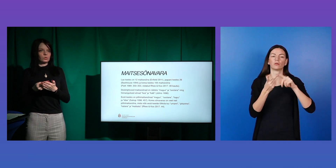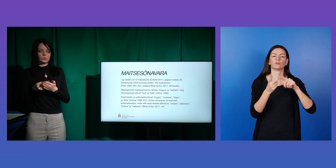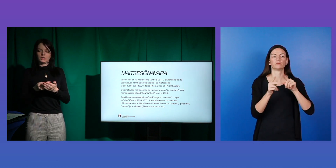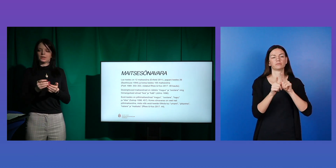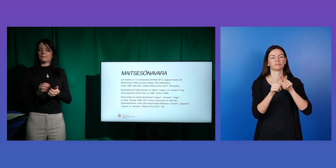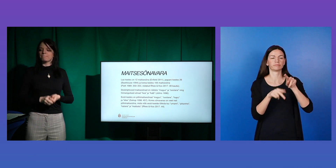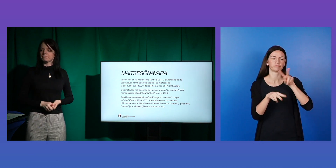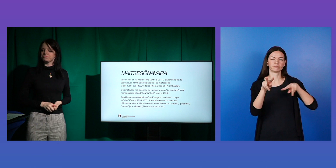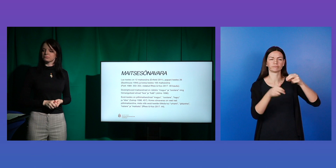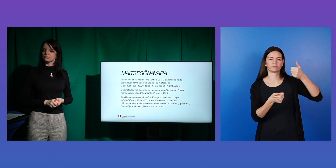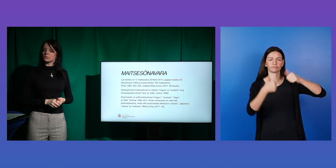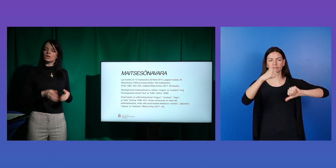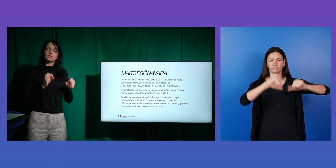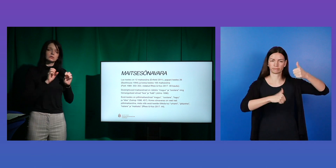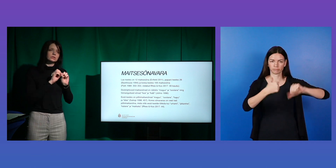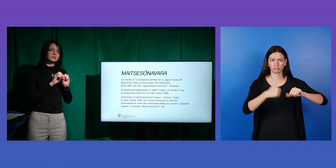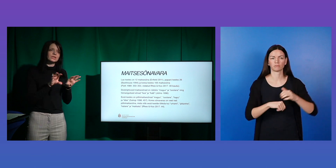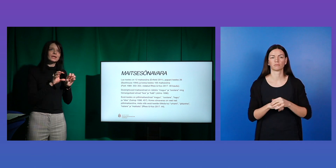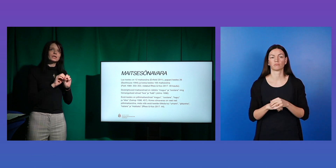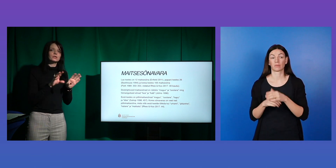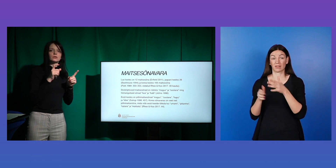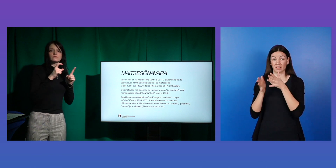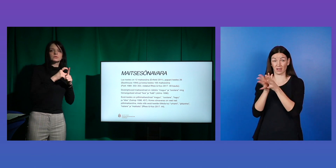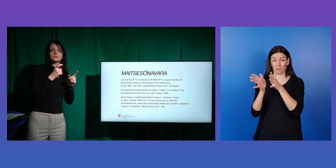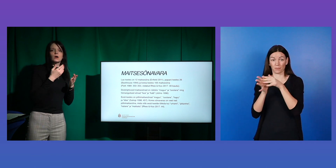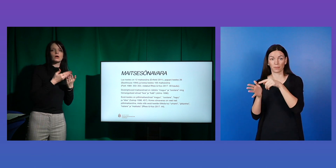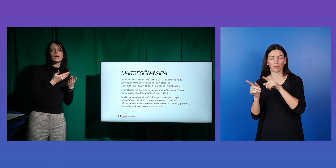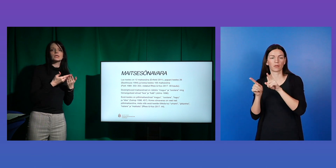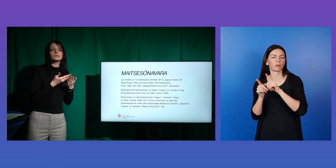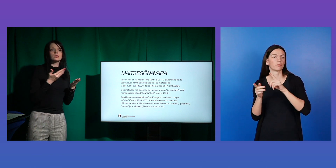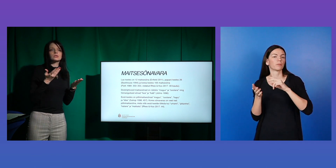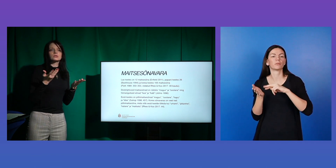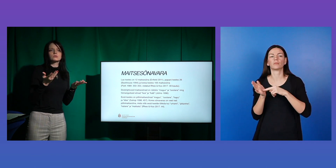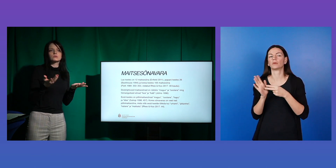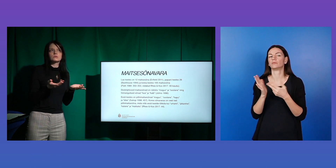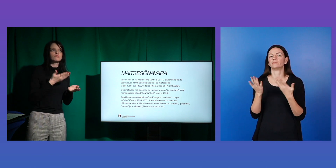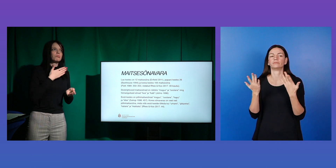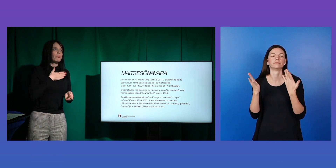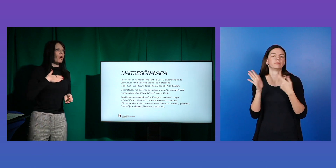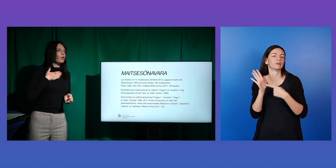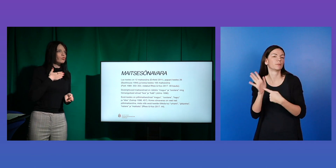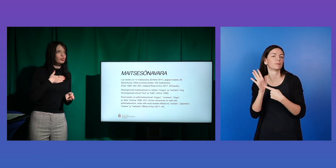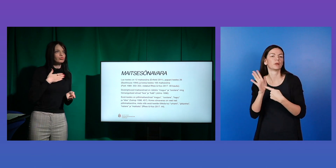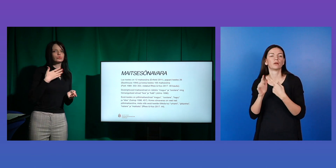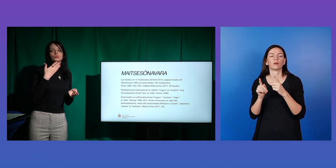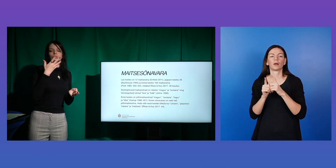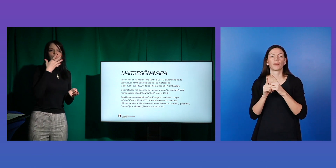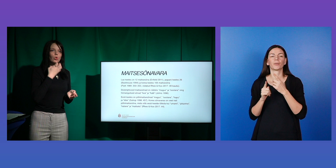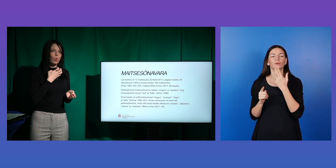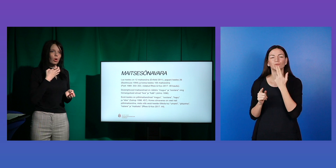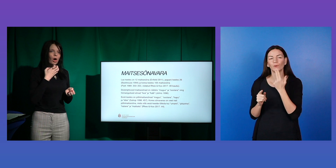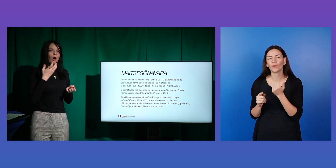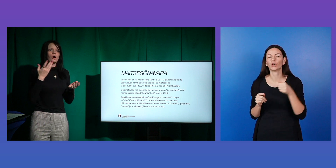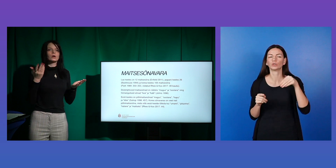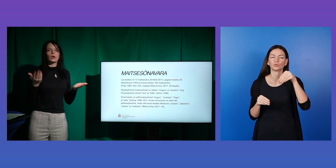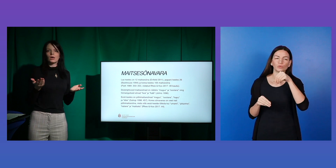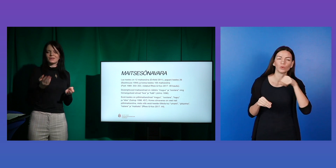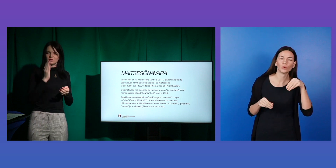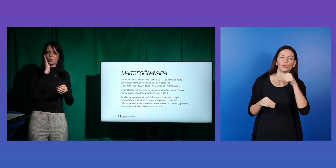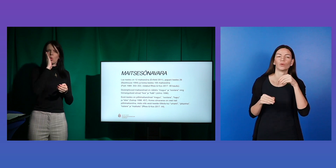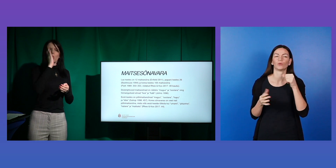jagada. Näiteks nad on kas siis kirjeldavad või hinnangulised. Kirjeldavad näiteks võivad olla